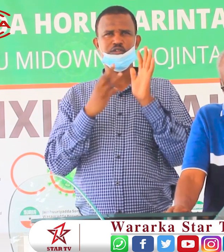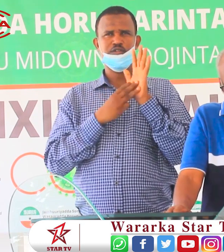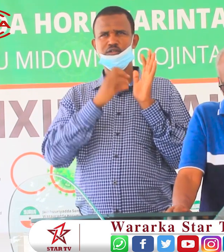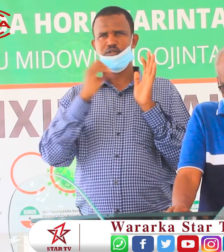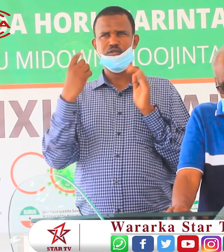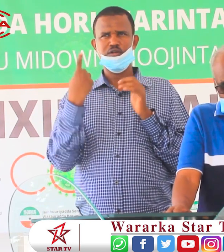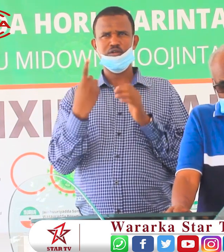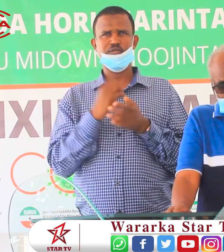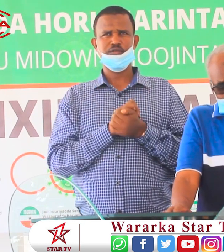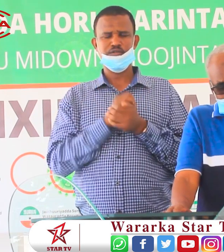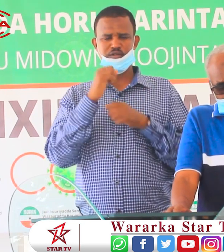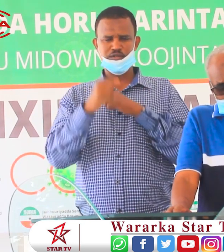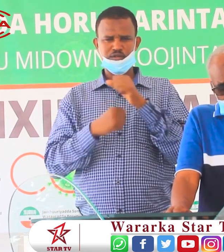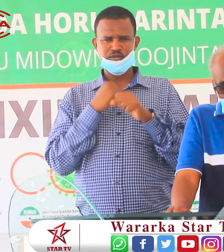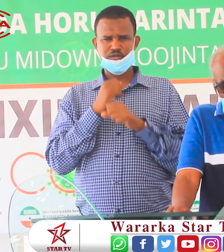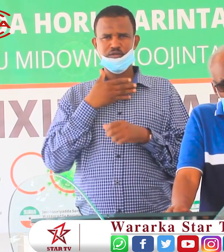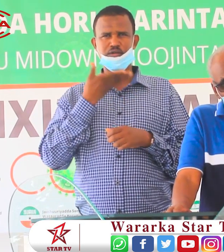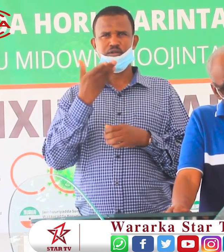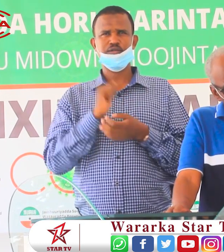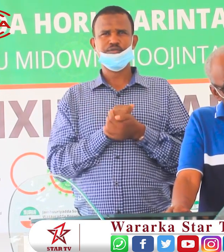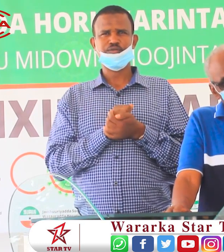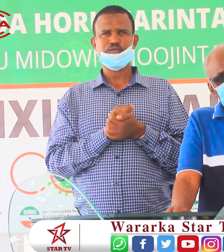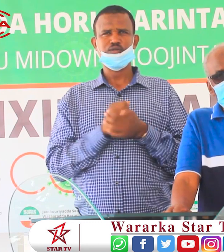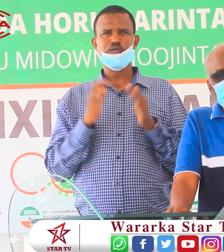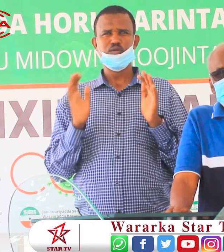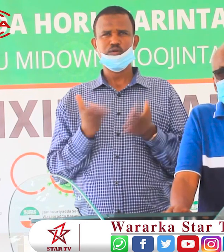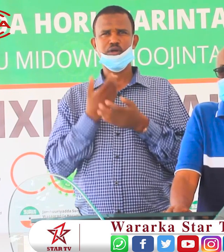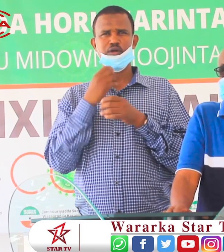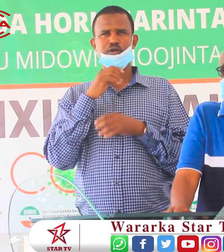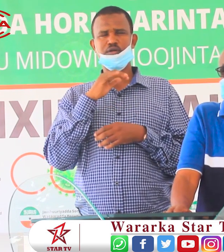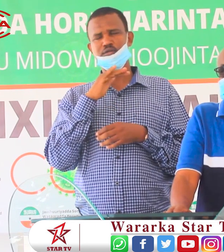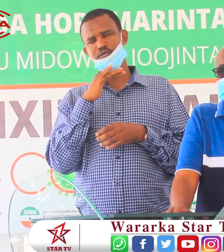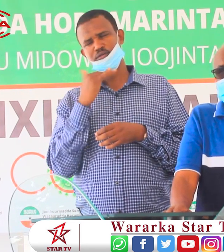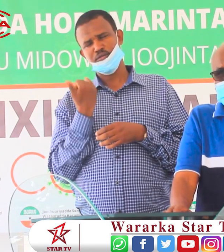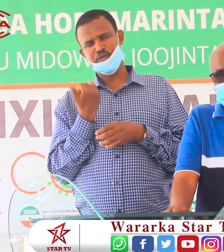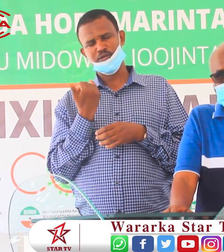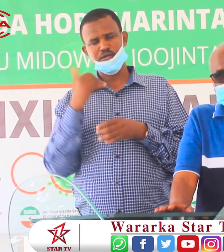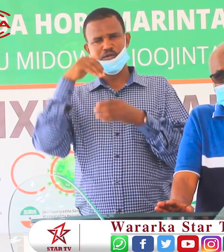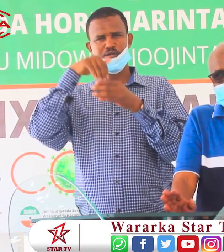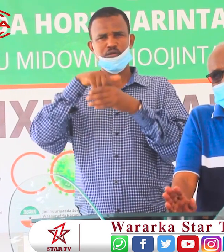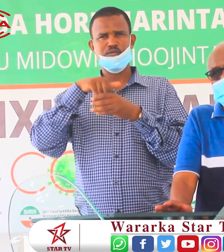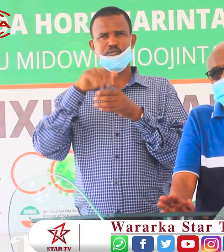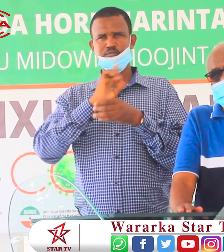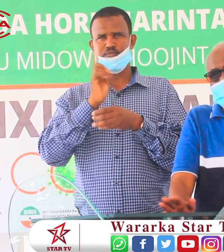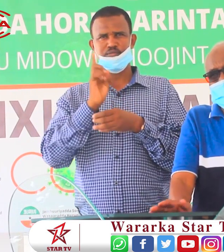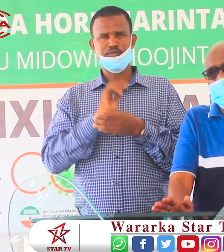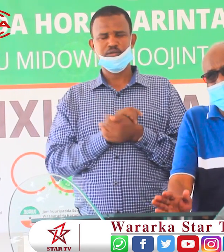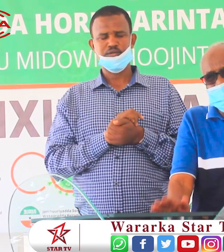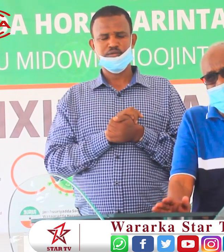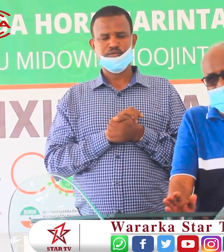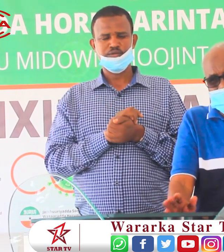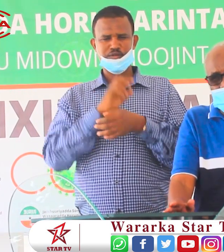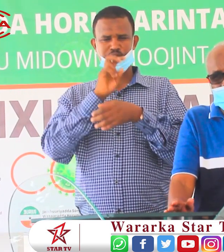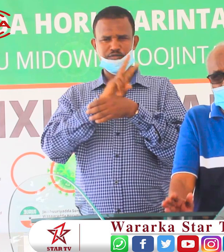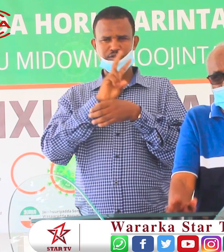dadka waa kala inta wax dhimasho ah maanta ilaahay inoo ma keenin oo 48 saacadood u dambeysay ma ay